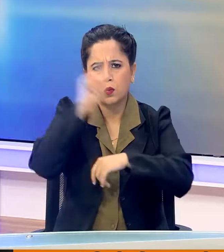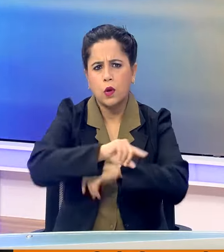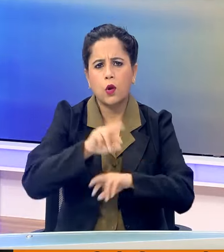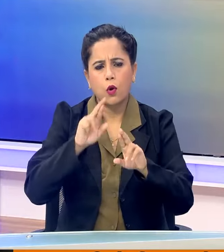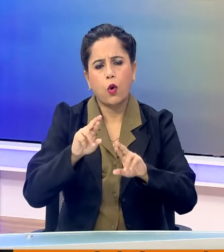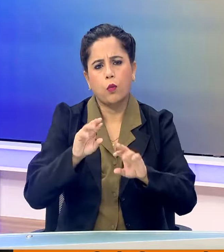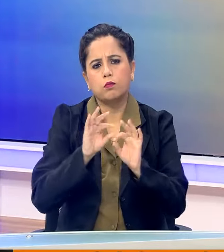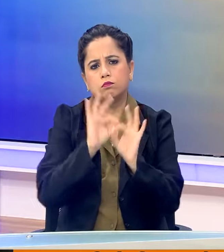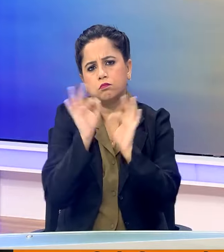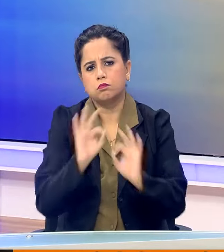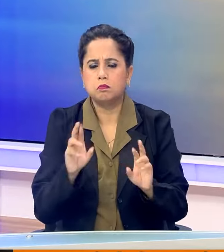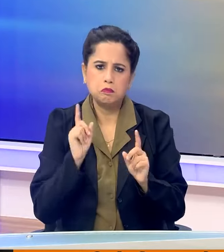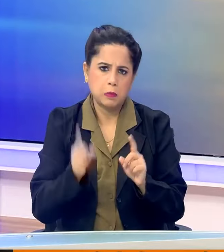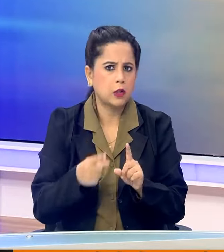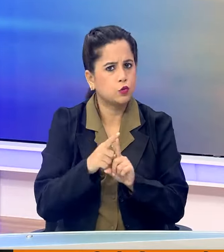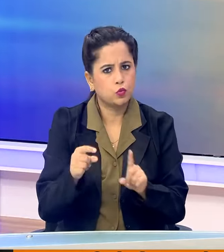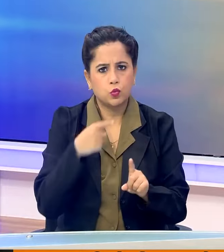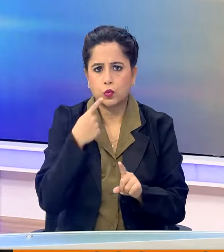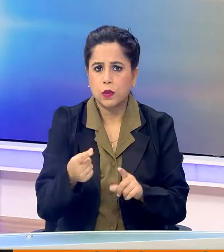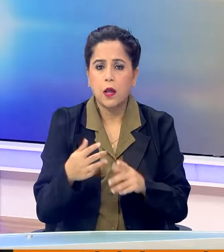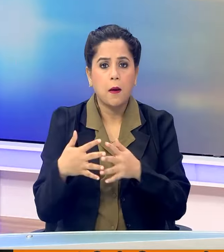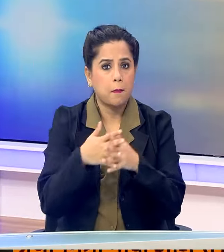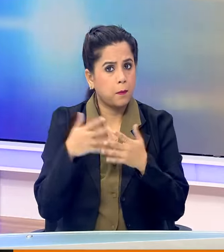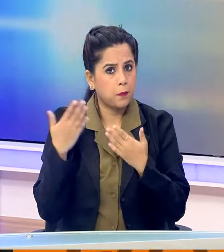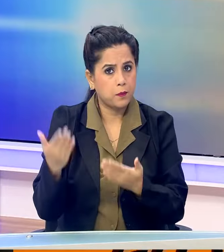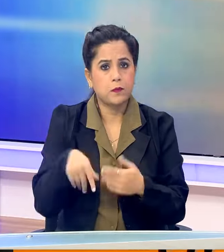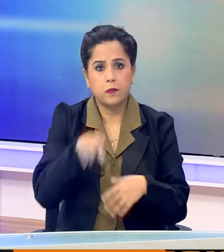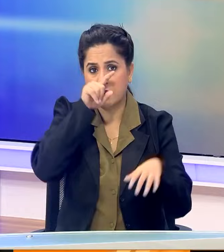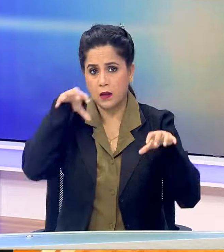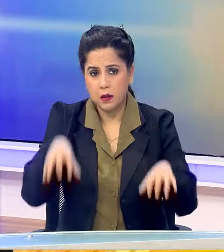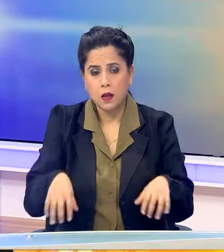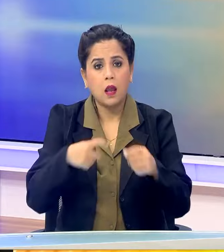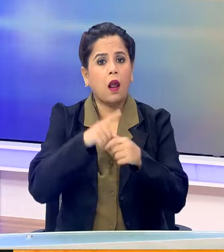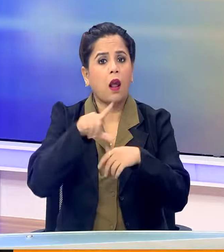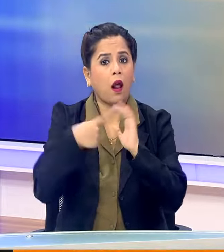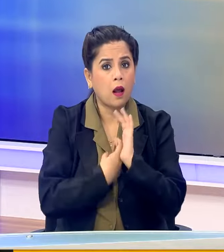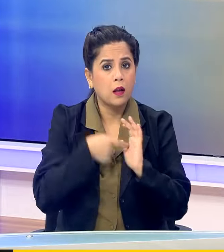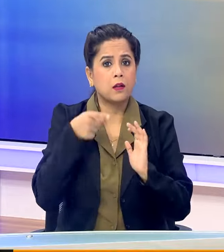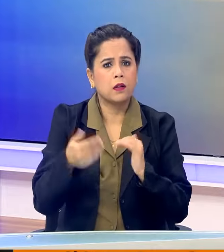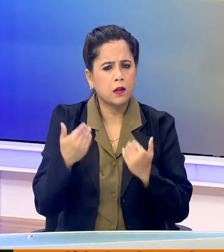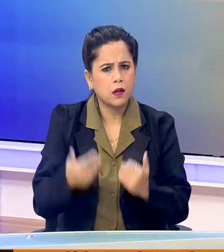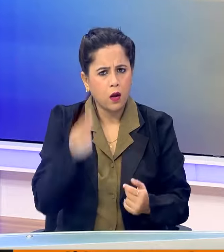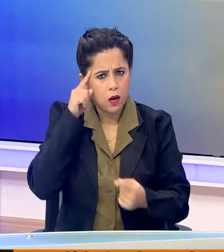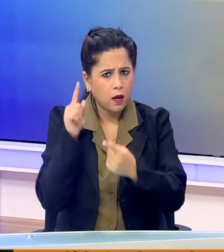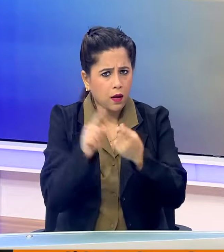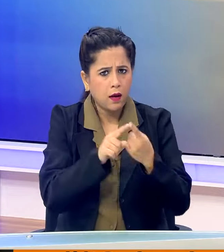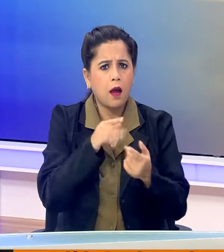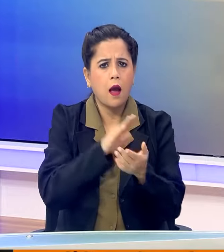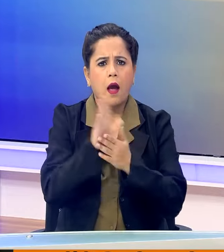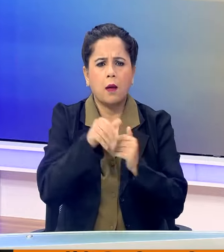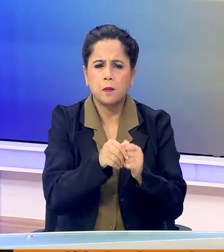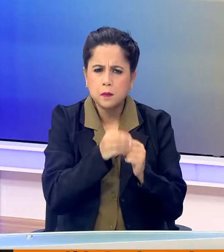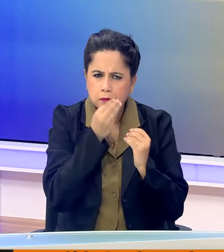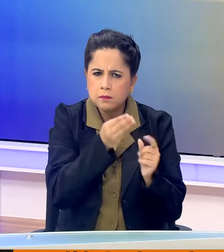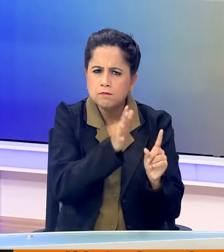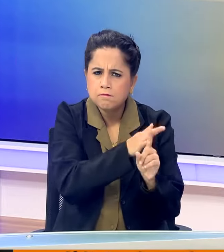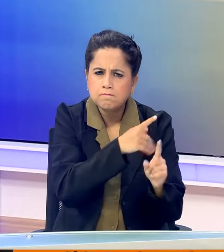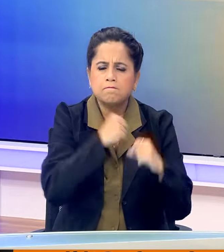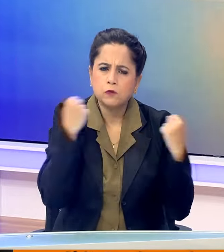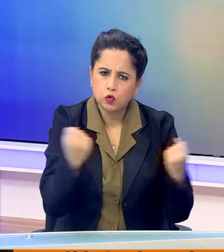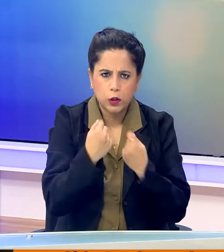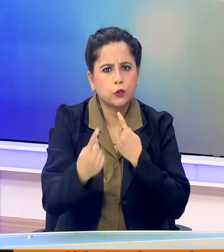पूरा किया जाना चाहिए उन्होंने साथ ही कहा कि अमेरिका मिस्र और कतर इस समझौते के लिए हमास को मनाने के लिए हर